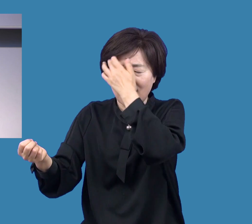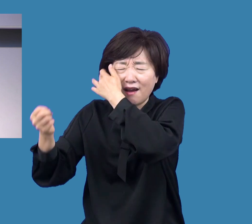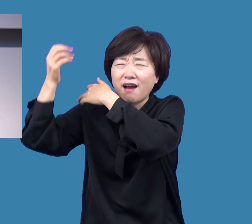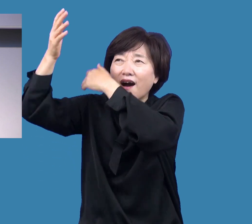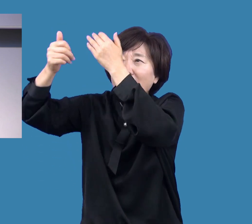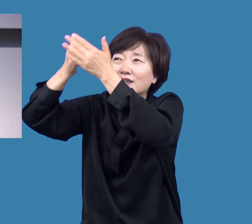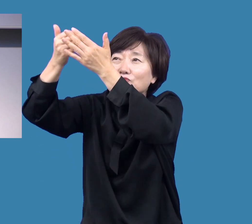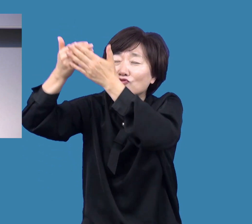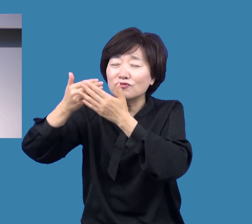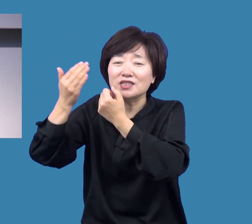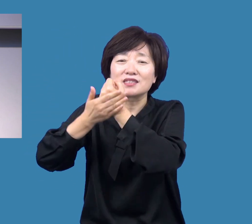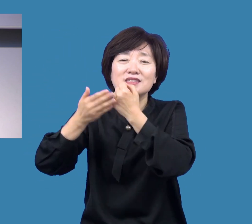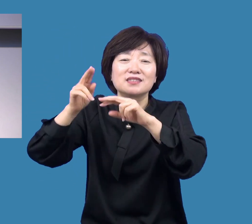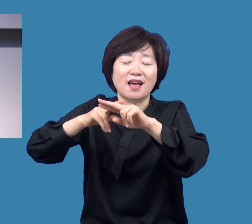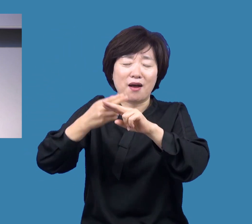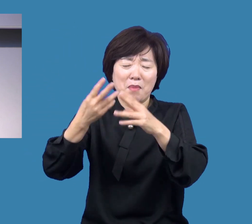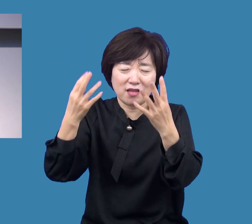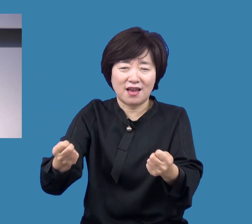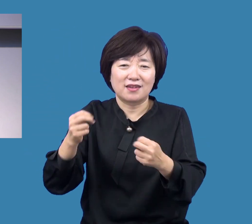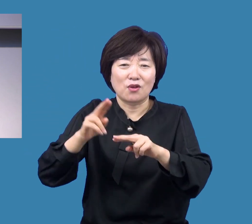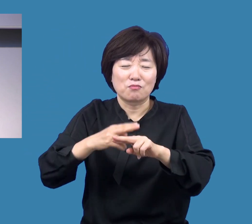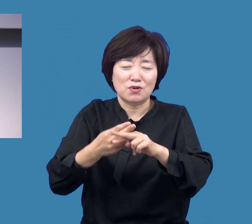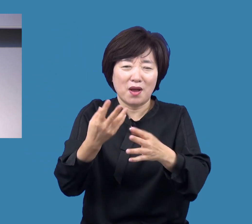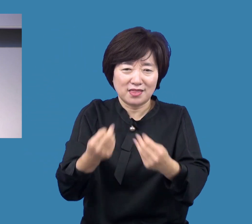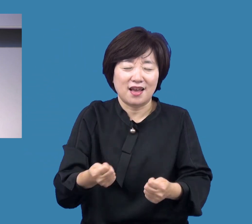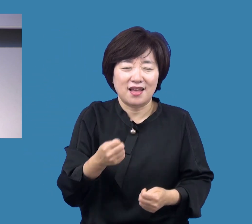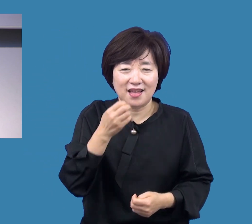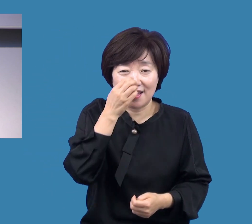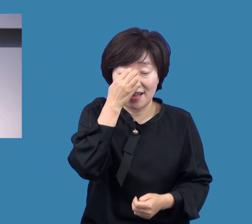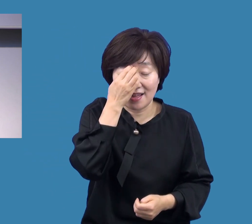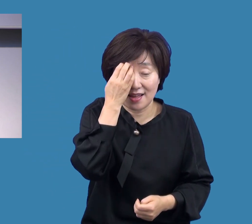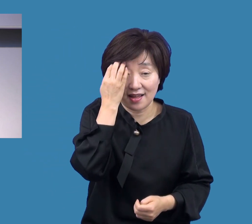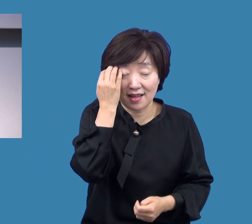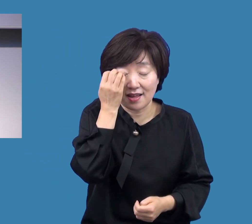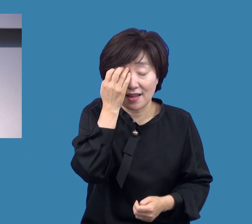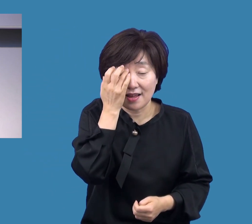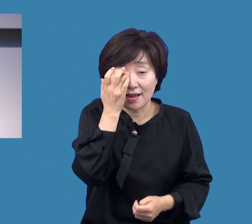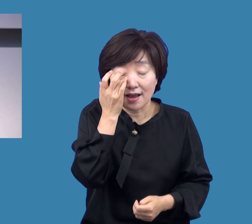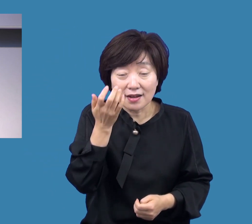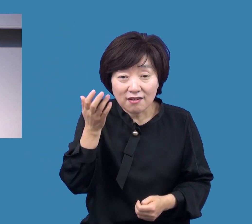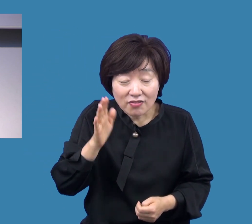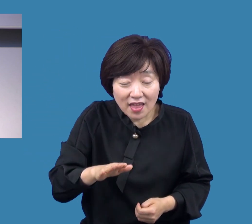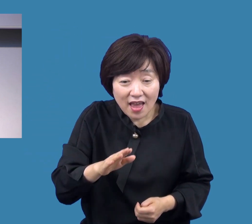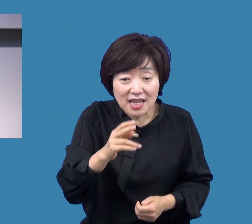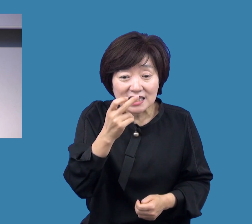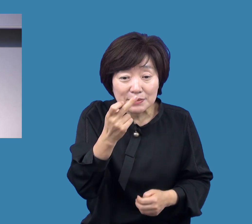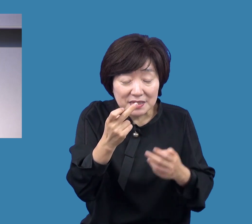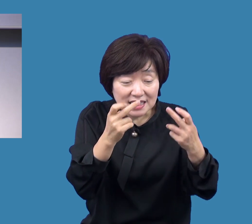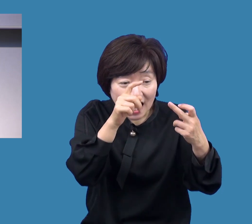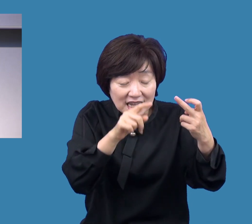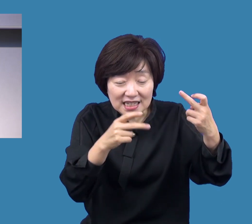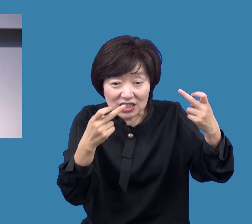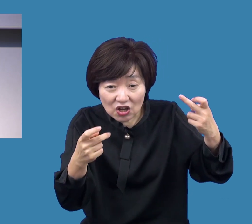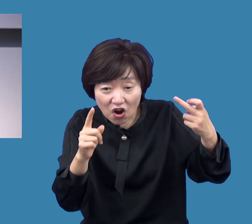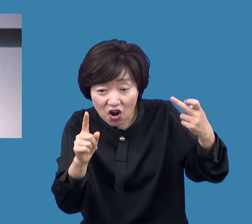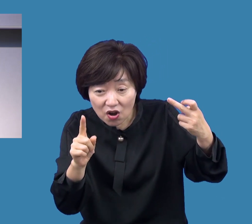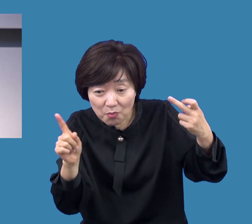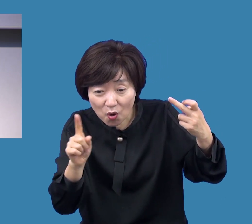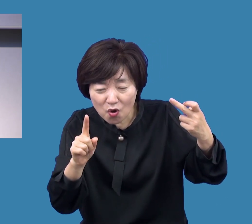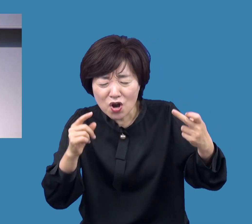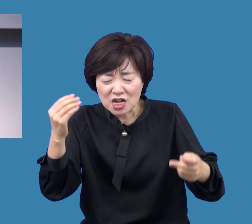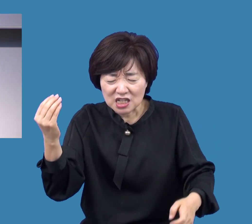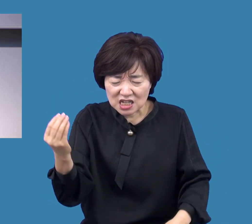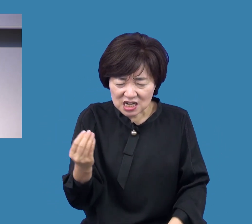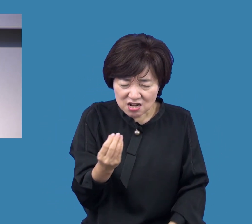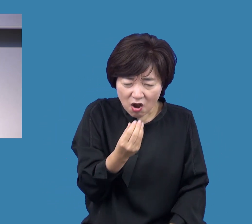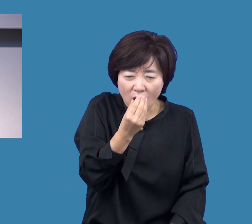은사예요. 기프트란 말이야. 그런데 12장에서는 뭐라고 하냐면 그 은사 중에 신령한 은사에 대해서